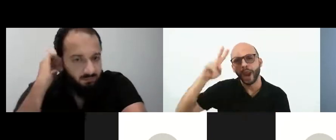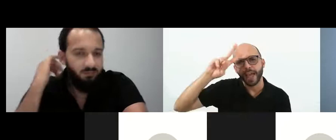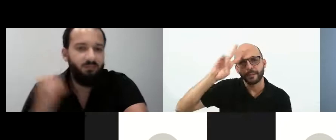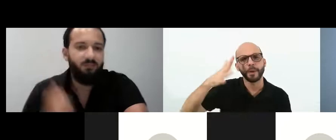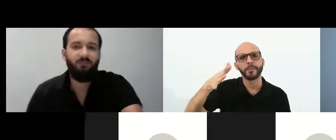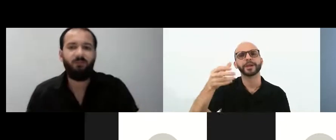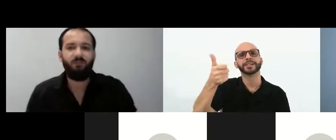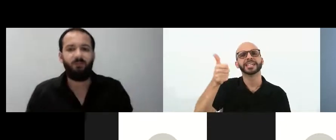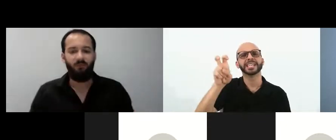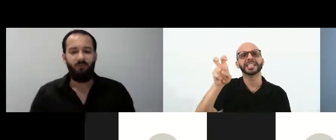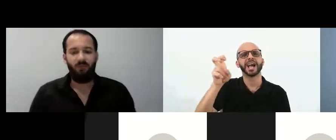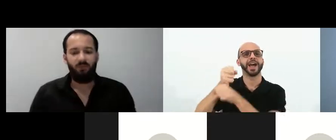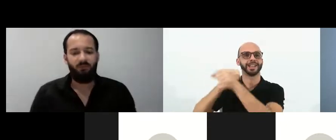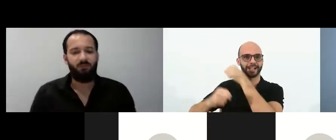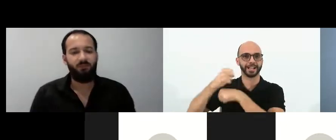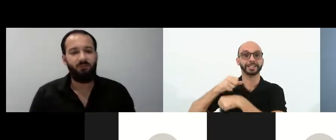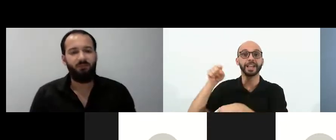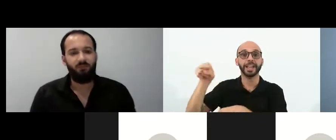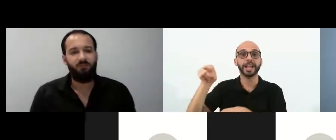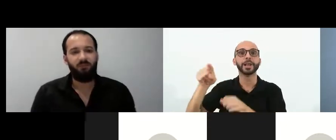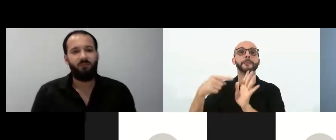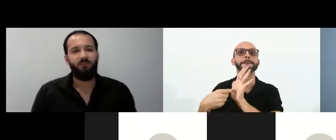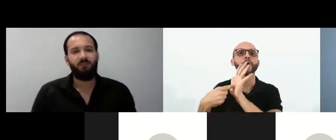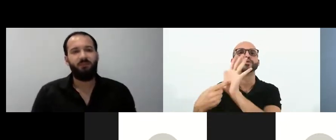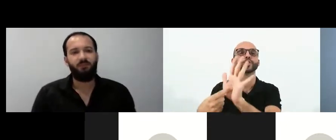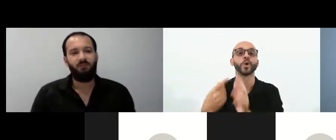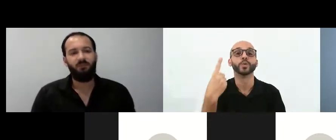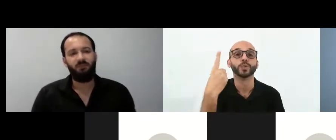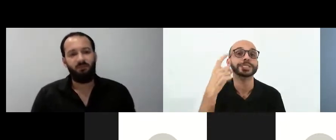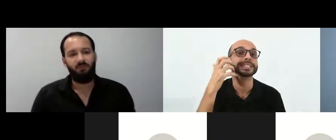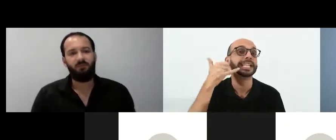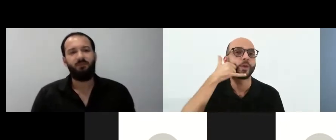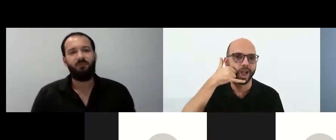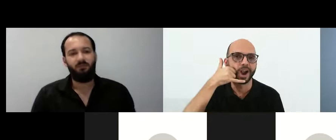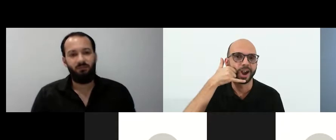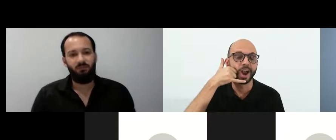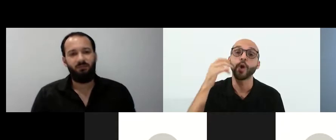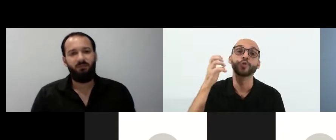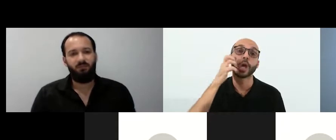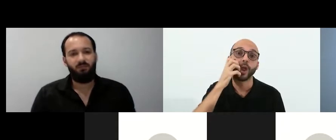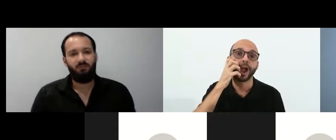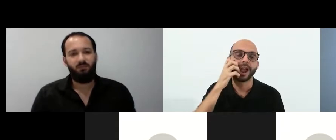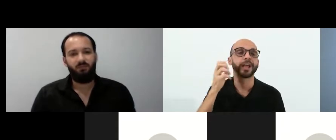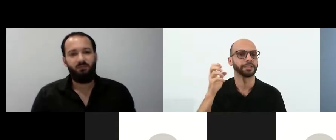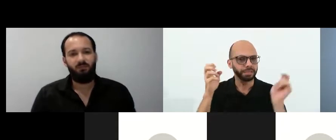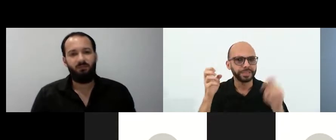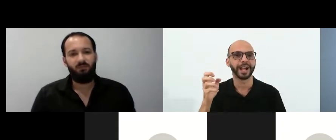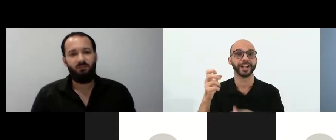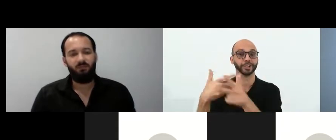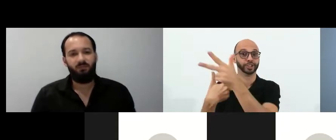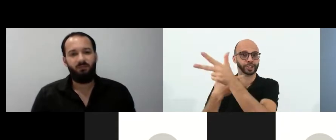as pesquisas dele, e eu me recordo que há 15 anos atrás ele mostrou o primeiro